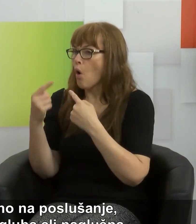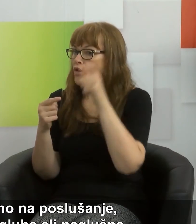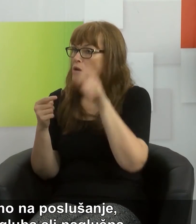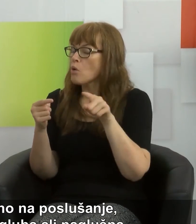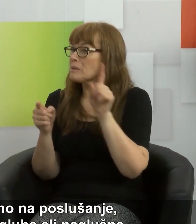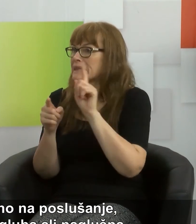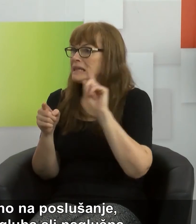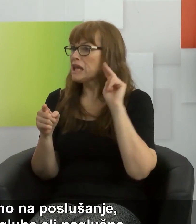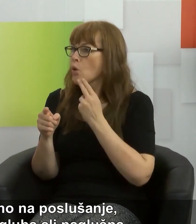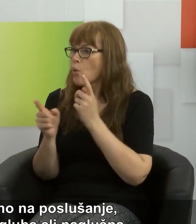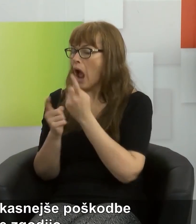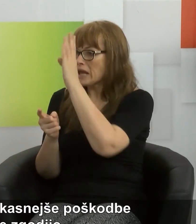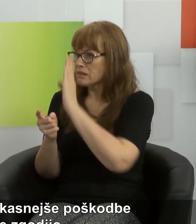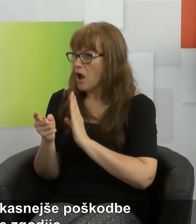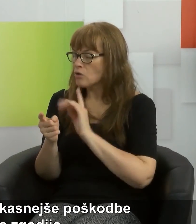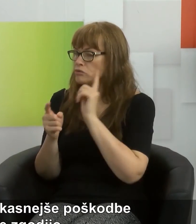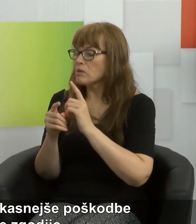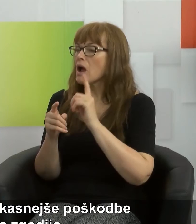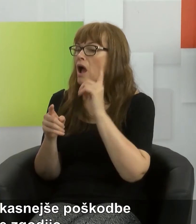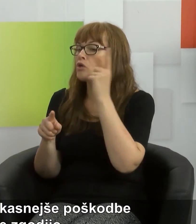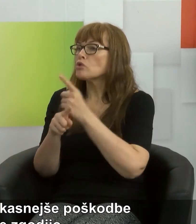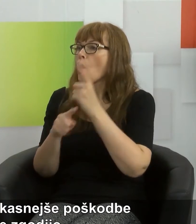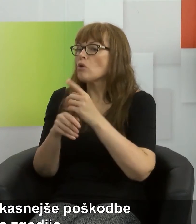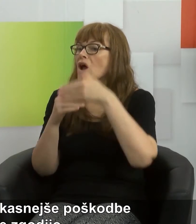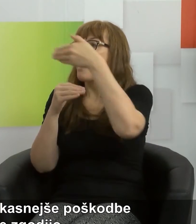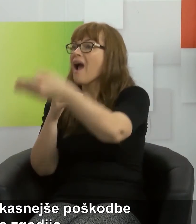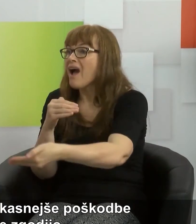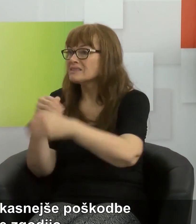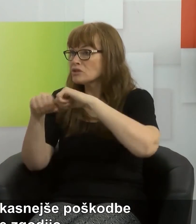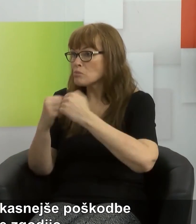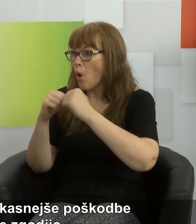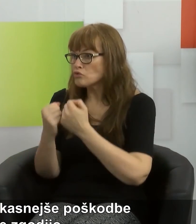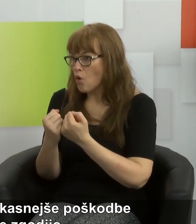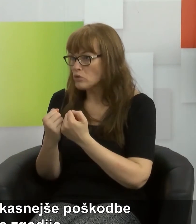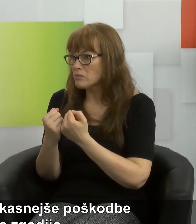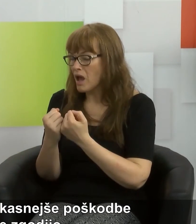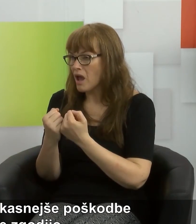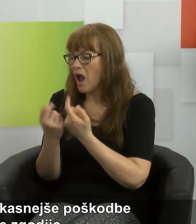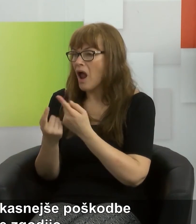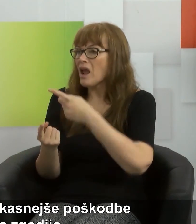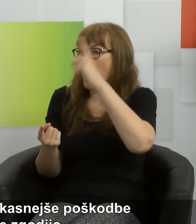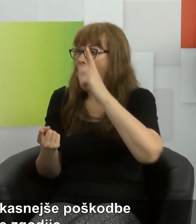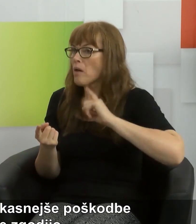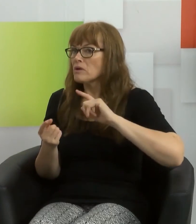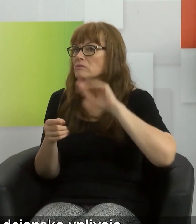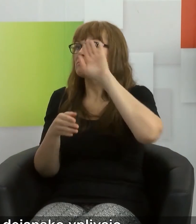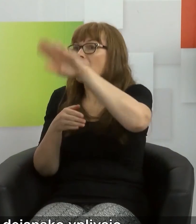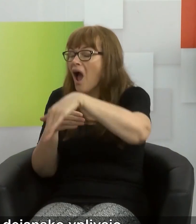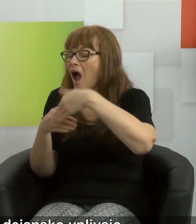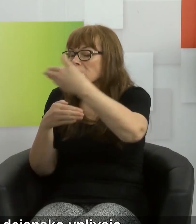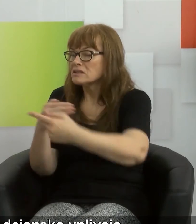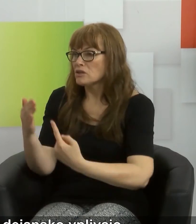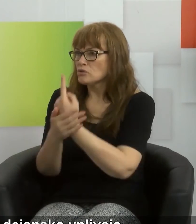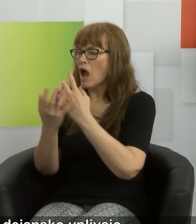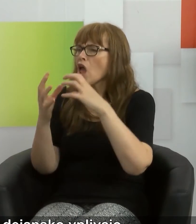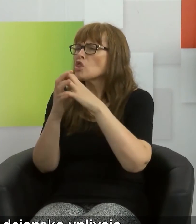oseba, ki ni gluha ali naglušna, ampak tudi določene kasnejše poškodbe ali kapi, ki se zgodijo, ali